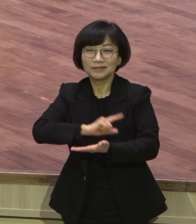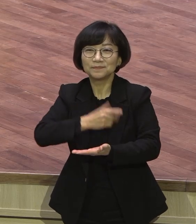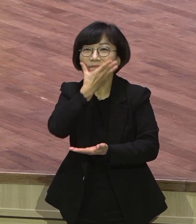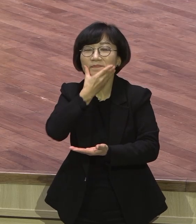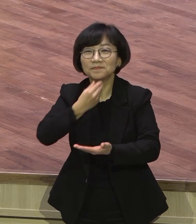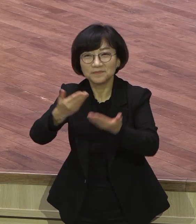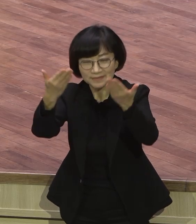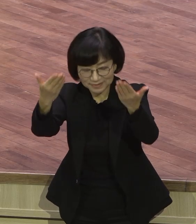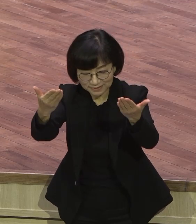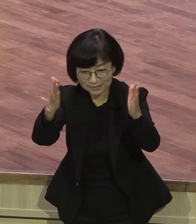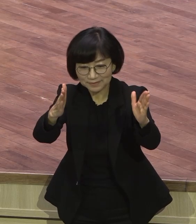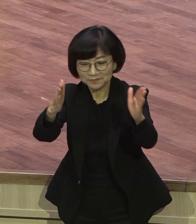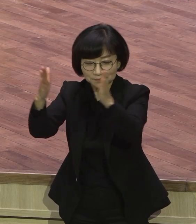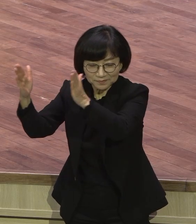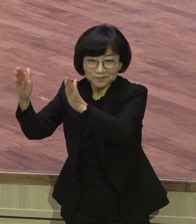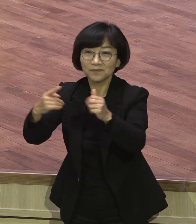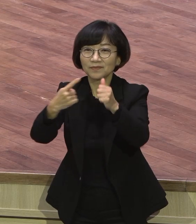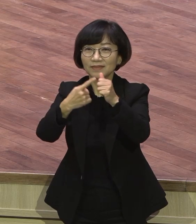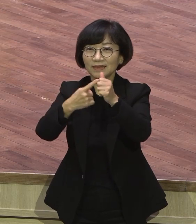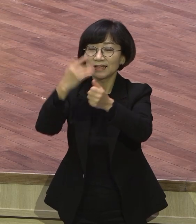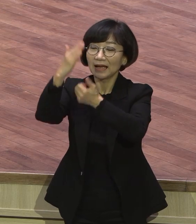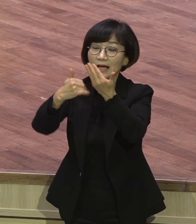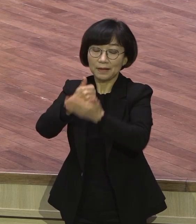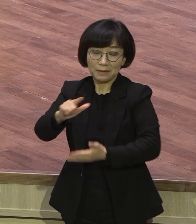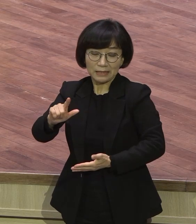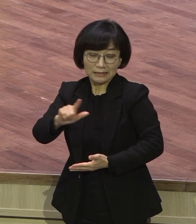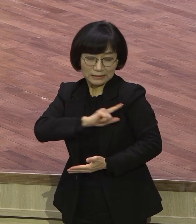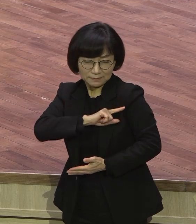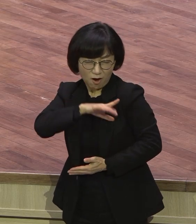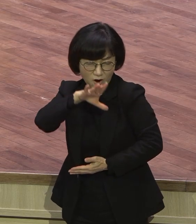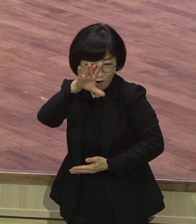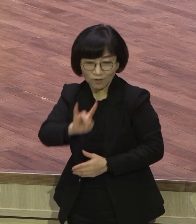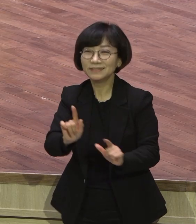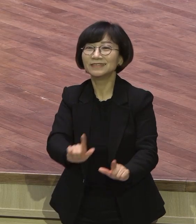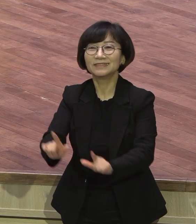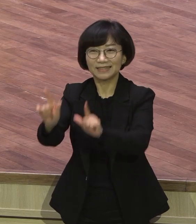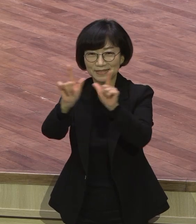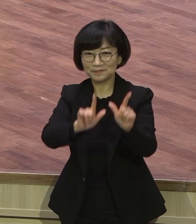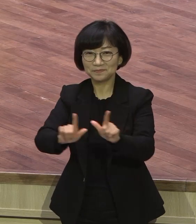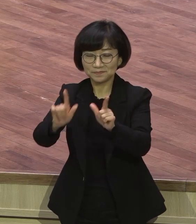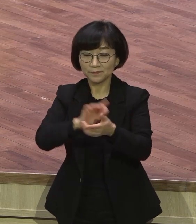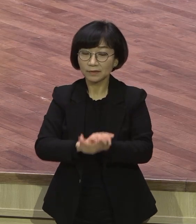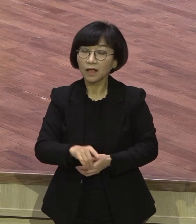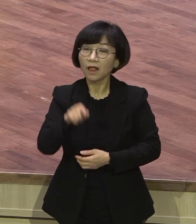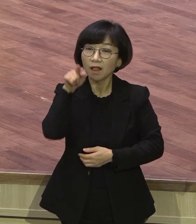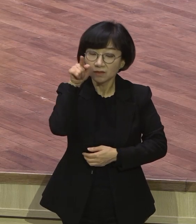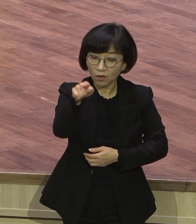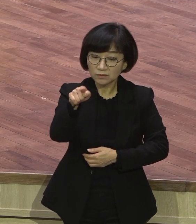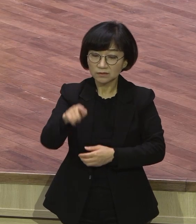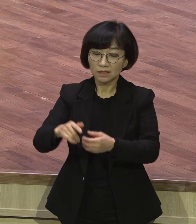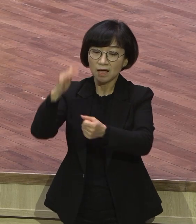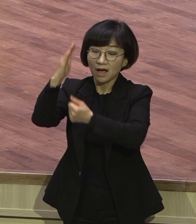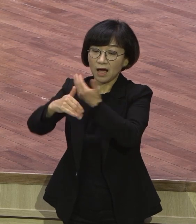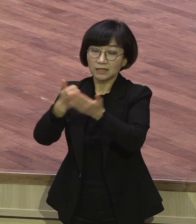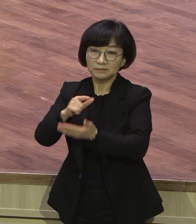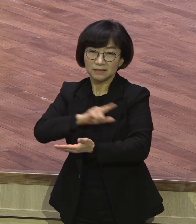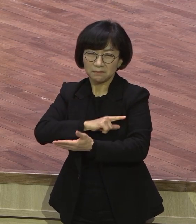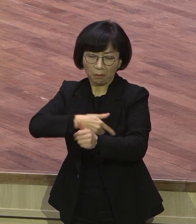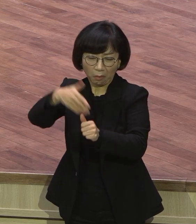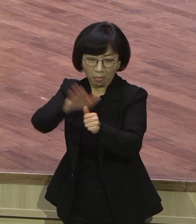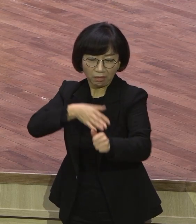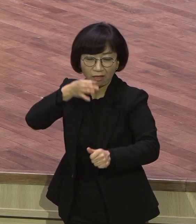하나님의 이름에 합당한 삶이에요. 7절 봅니다. 너는 너 하나님 여호와 이름을 망령되게